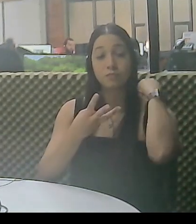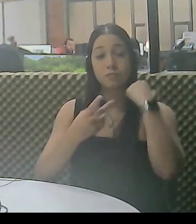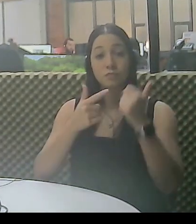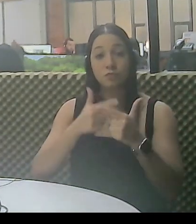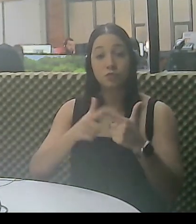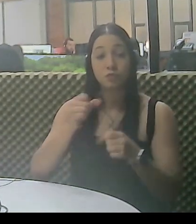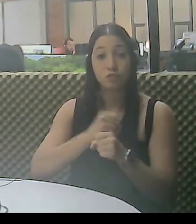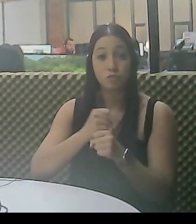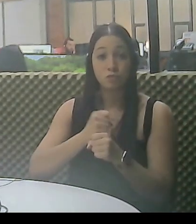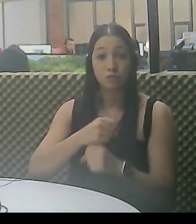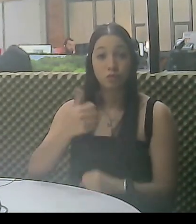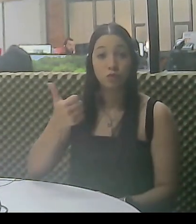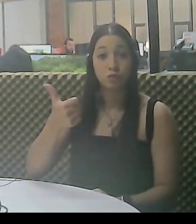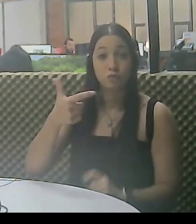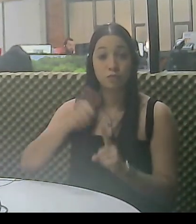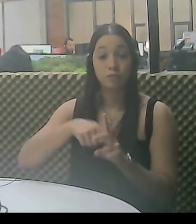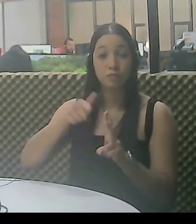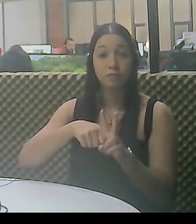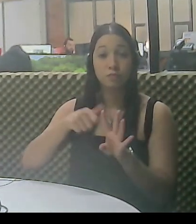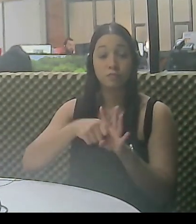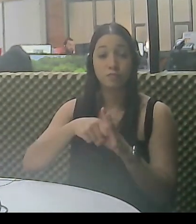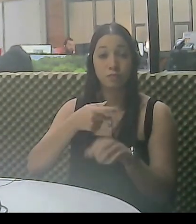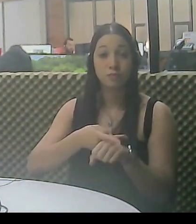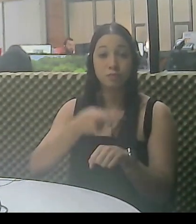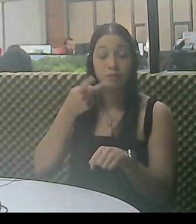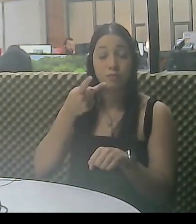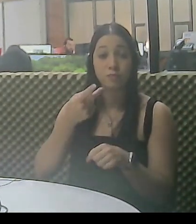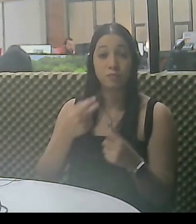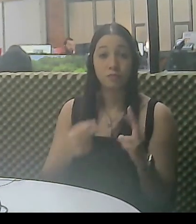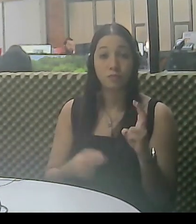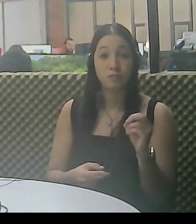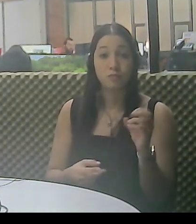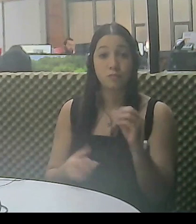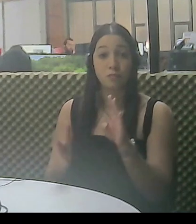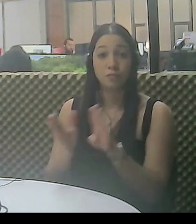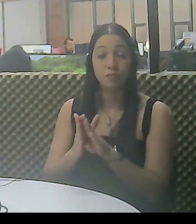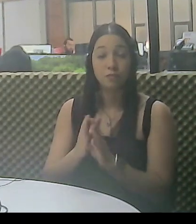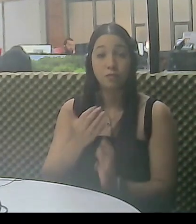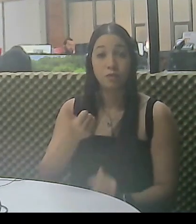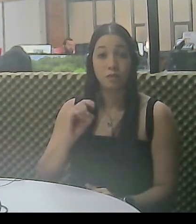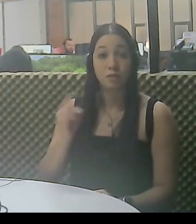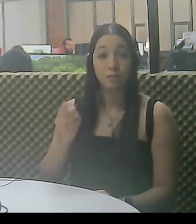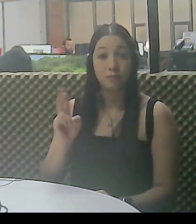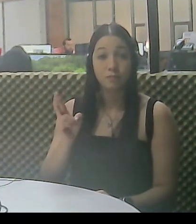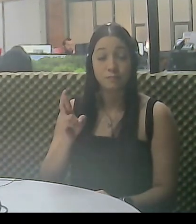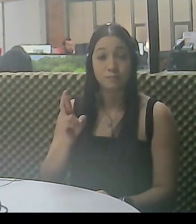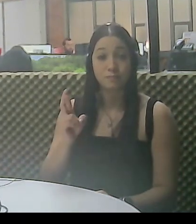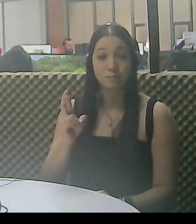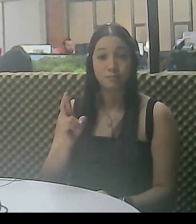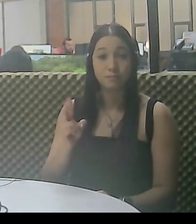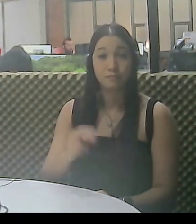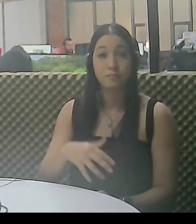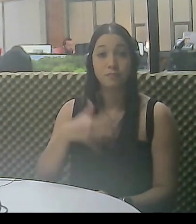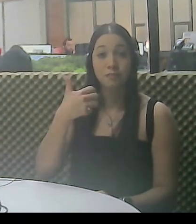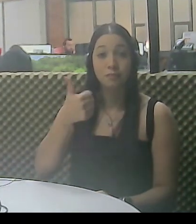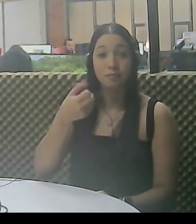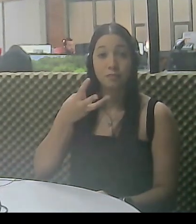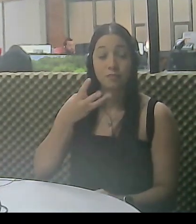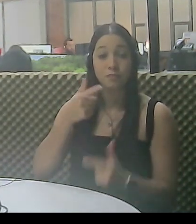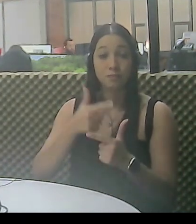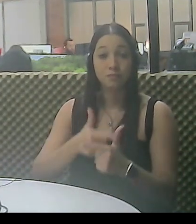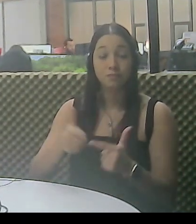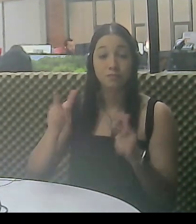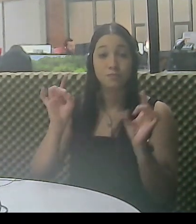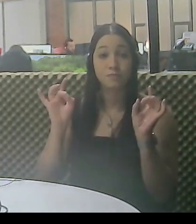ano. Para os 12 mensais, são distribuídos prêmios que variam de 500 a 10 mil reais. Já o 13º sorteio é